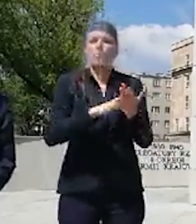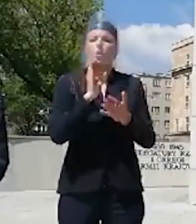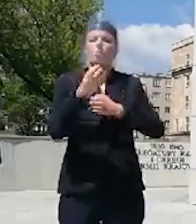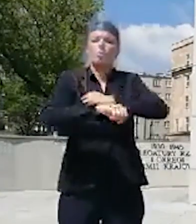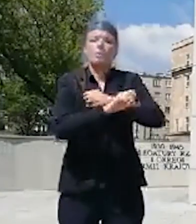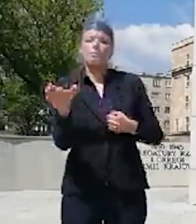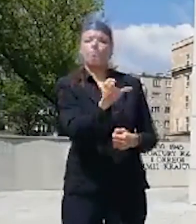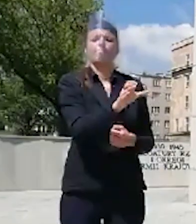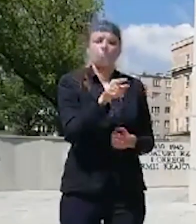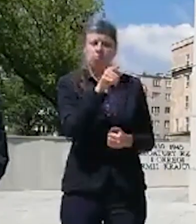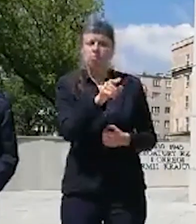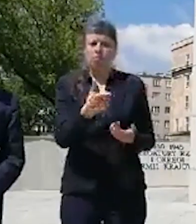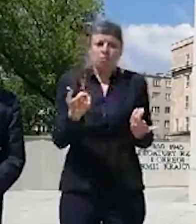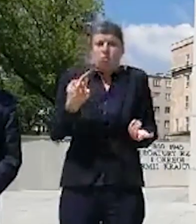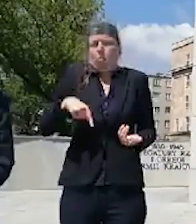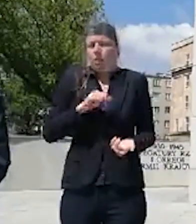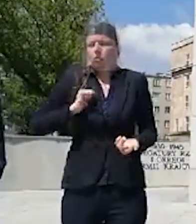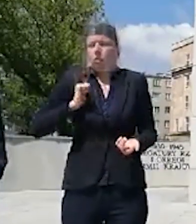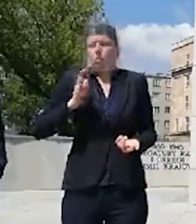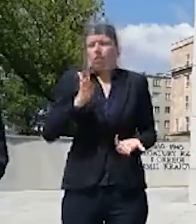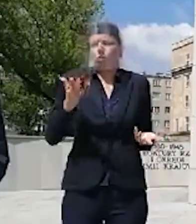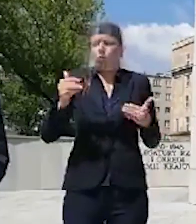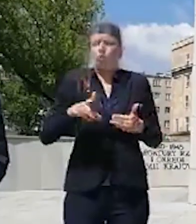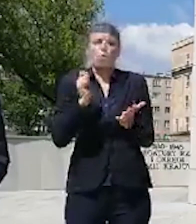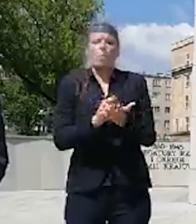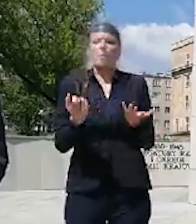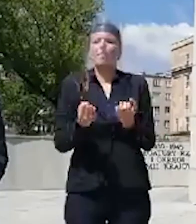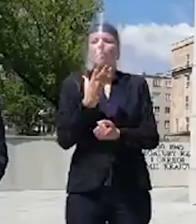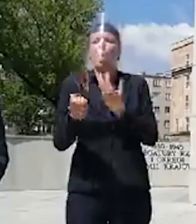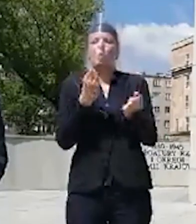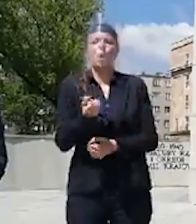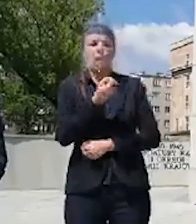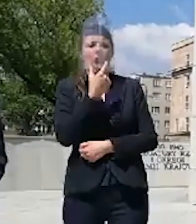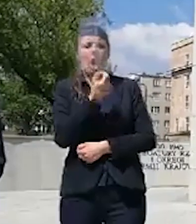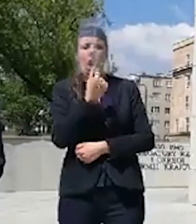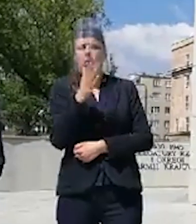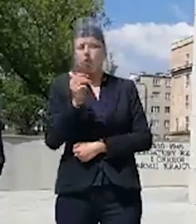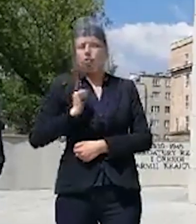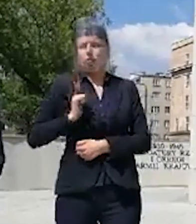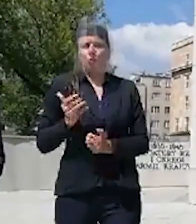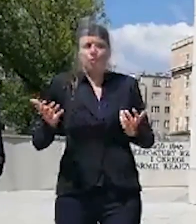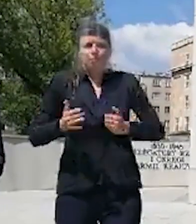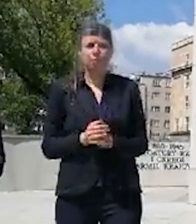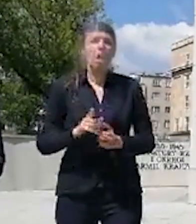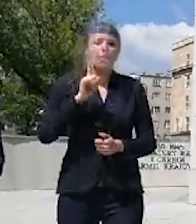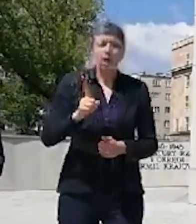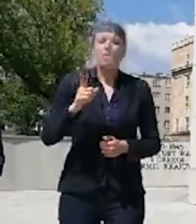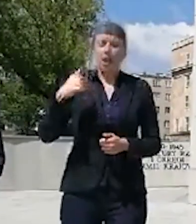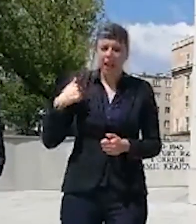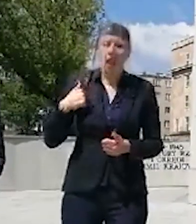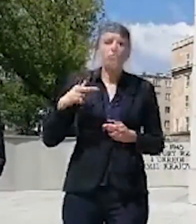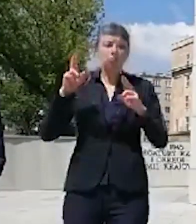się przyglądać. Kiedy patrzę na to, co tutaj się dzieje, nabieram coraz głębszego przekonania z każdym dniem, że oni się potkną o własne